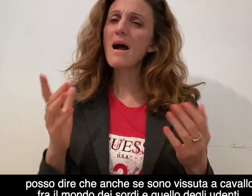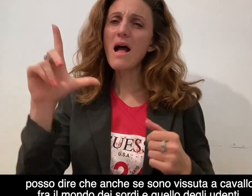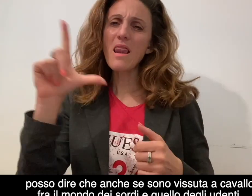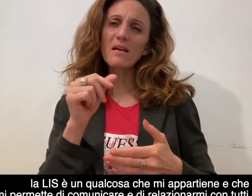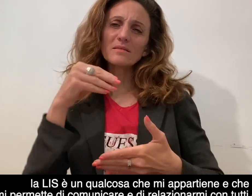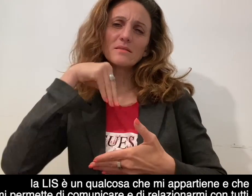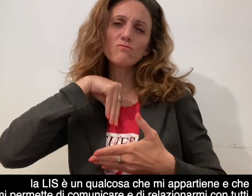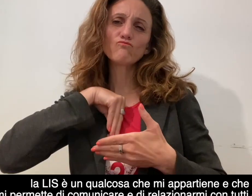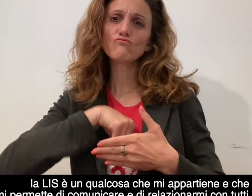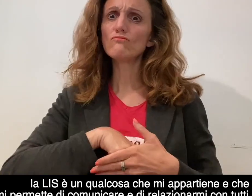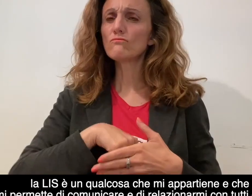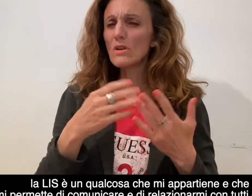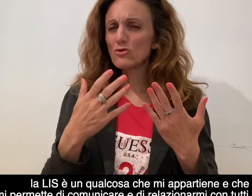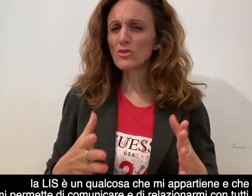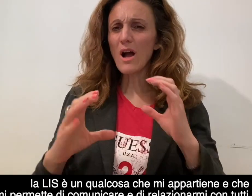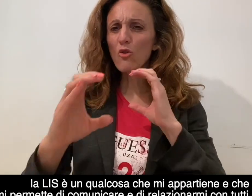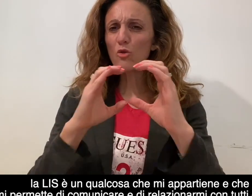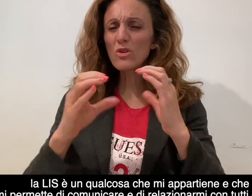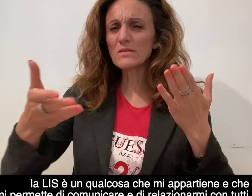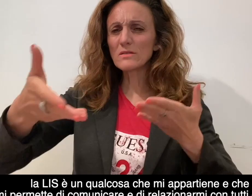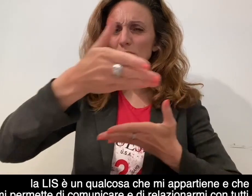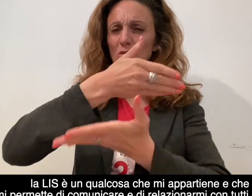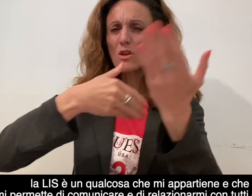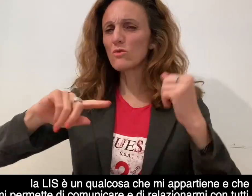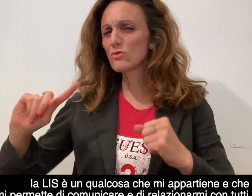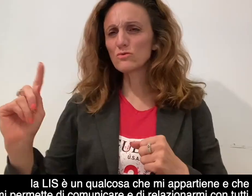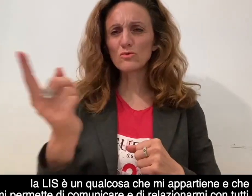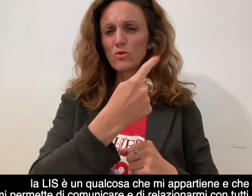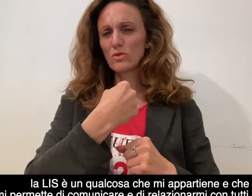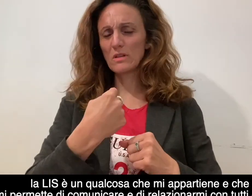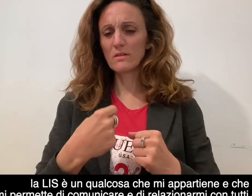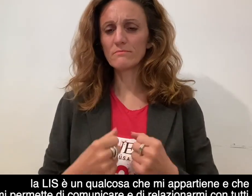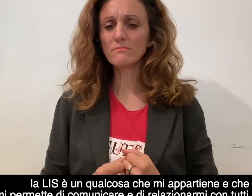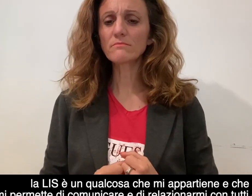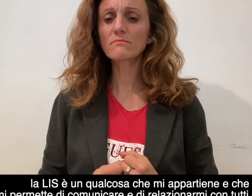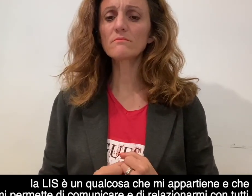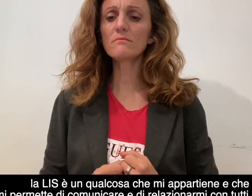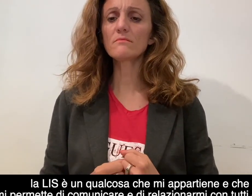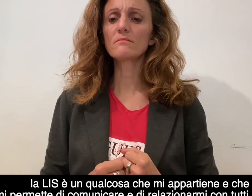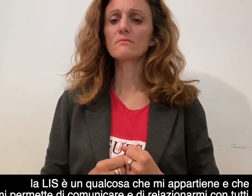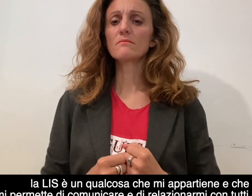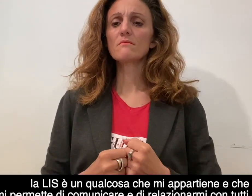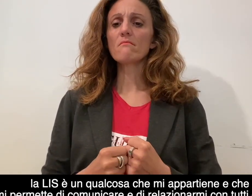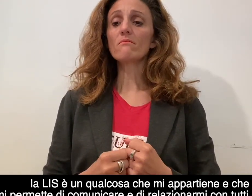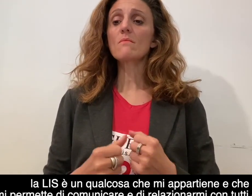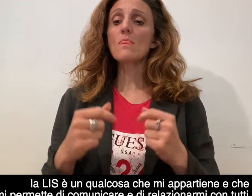comunque la lis è un qualche cosa che mi appartiene e che mi permette di comunicare di relazionarmi con tutti